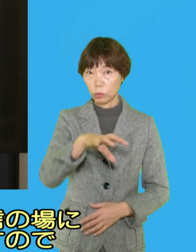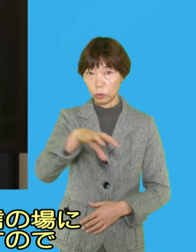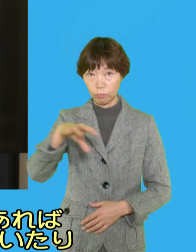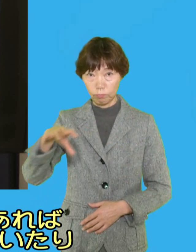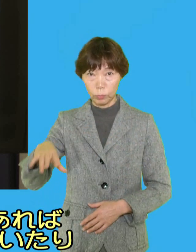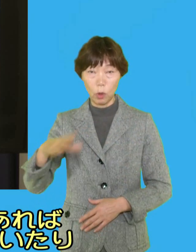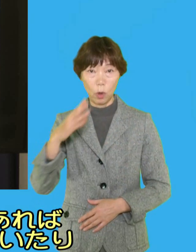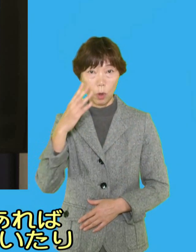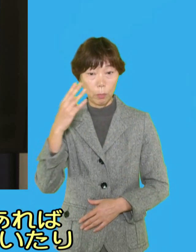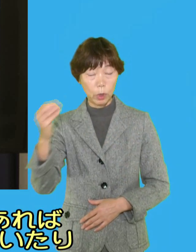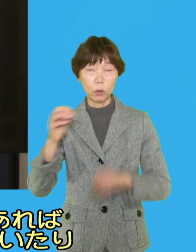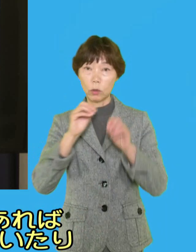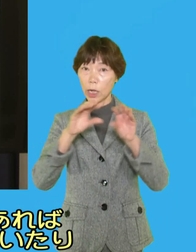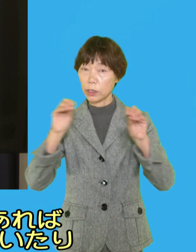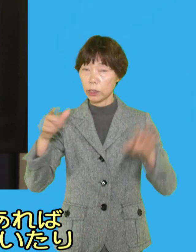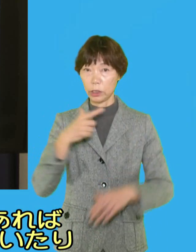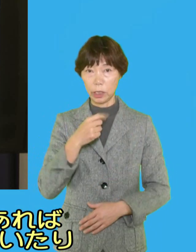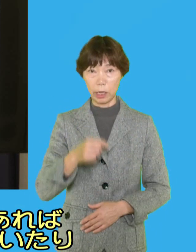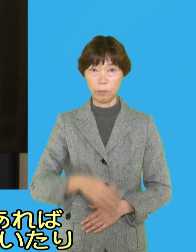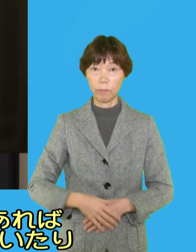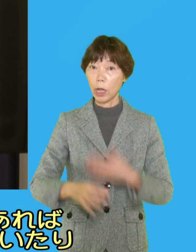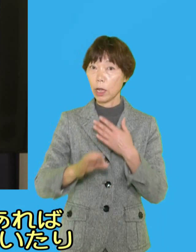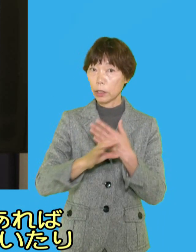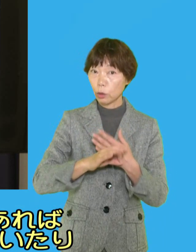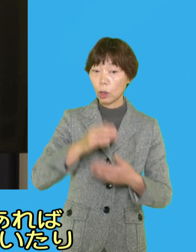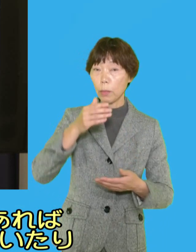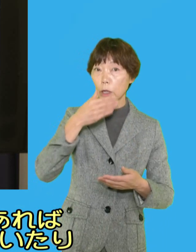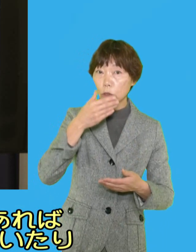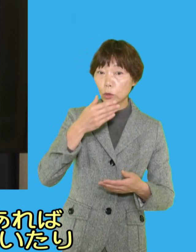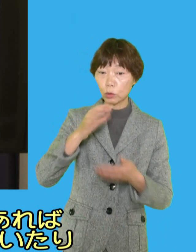ていますので、例えばその飲食物販施設